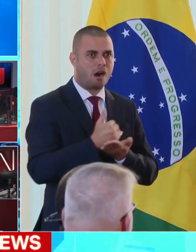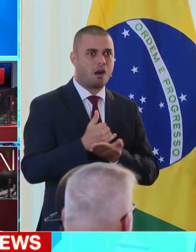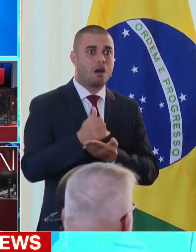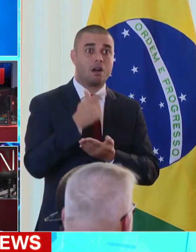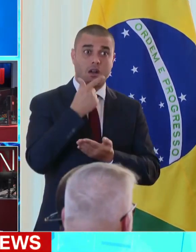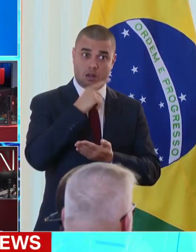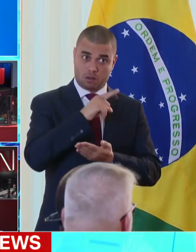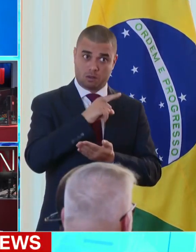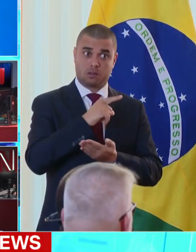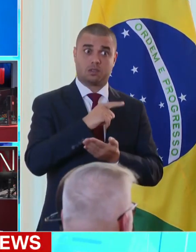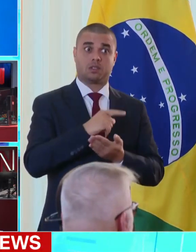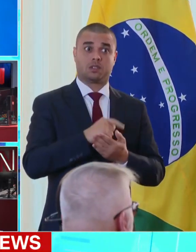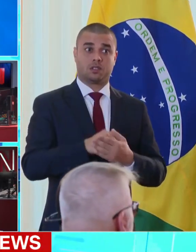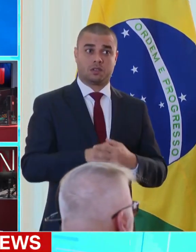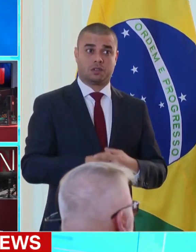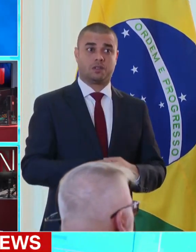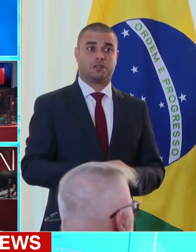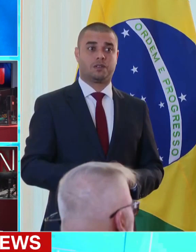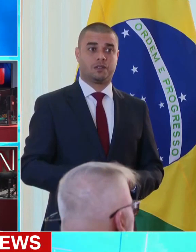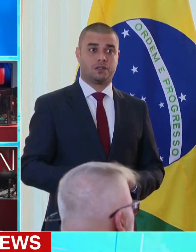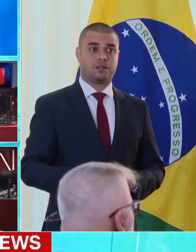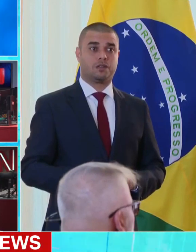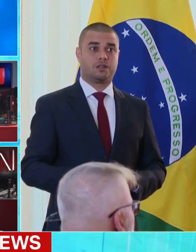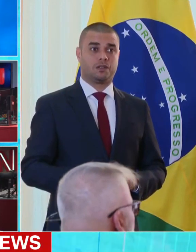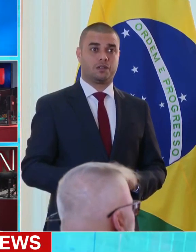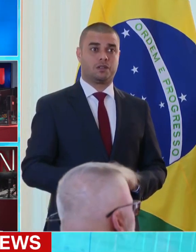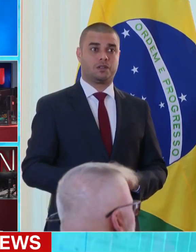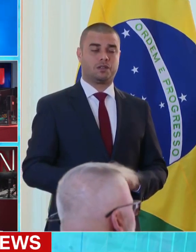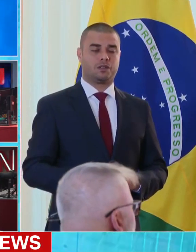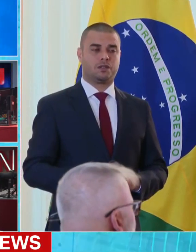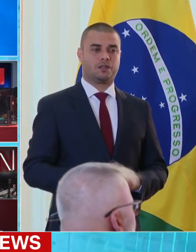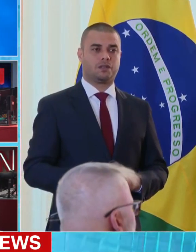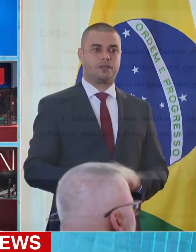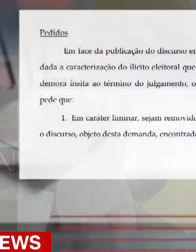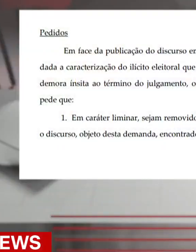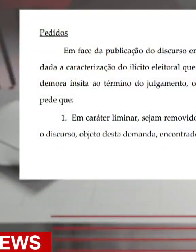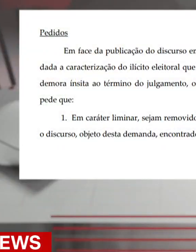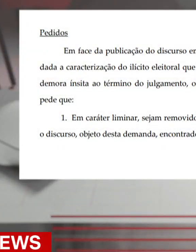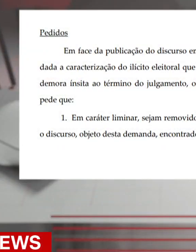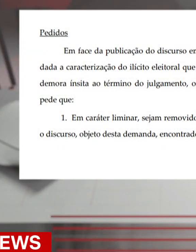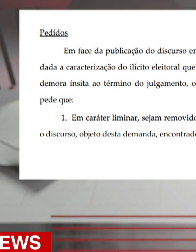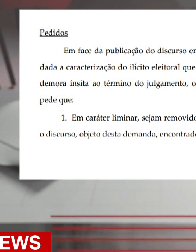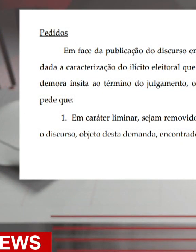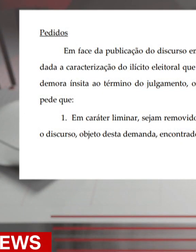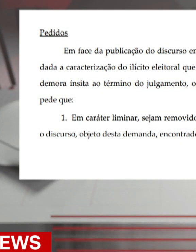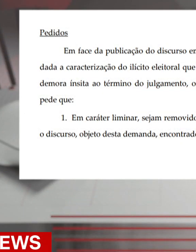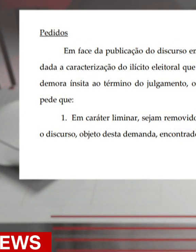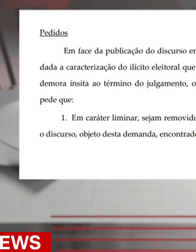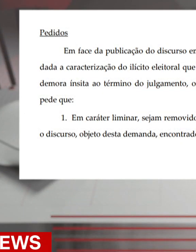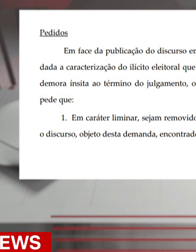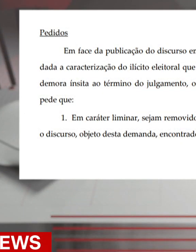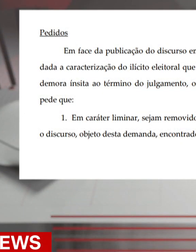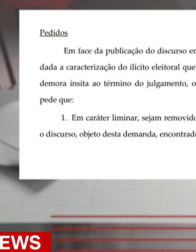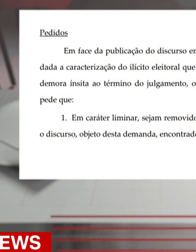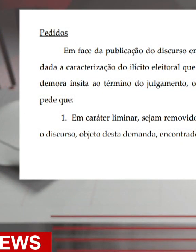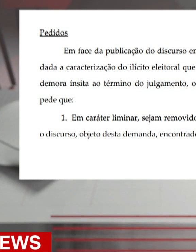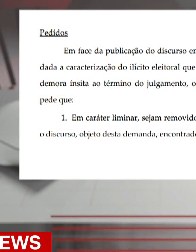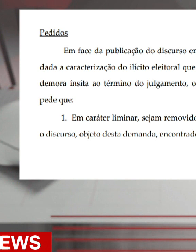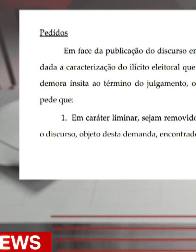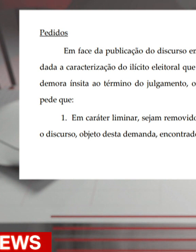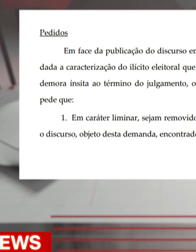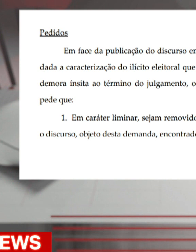armadas Olha Dani os vídeos que são mencionados e daí para depois destacar um outro trecho desse